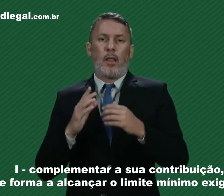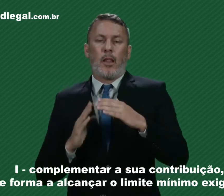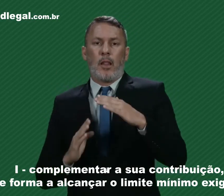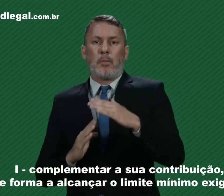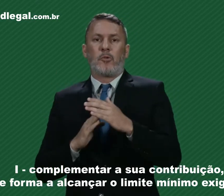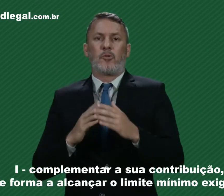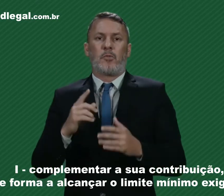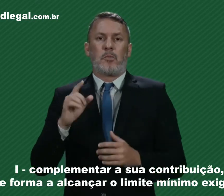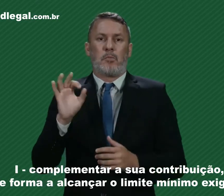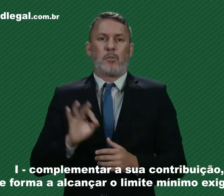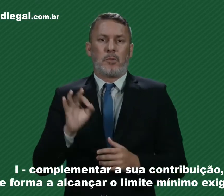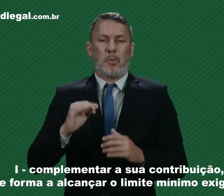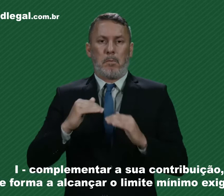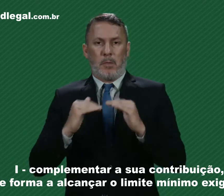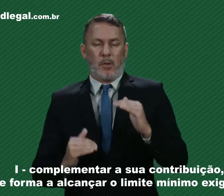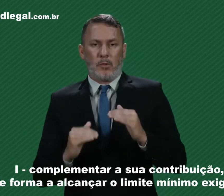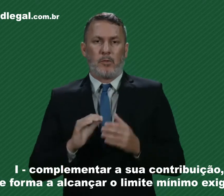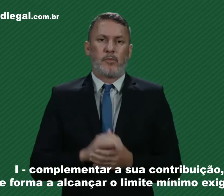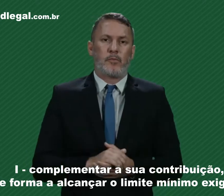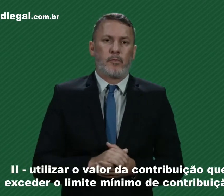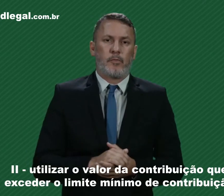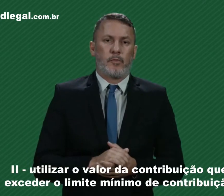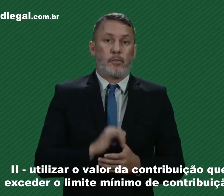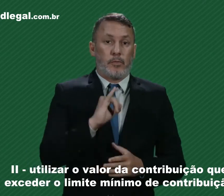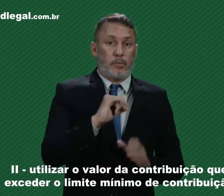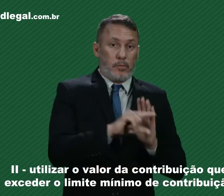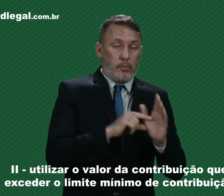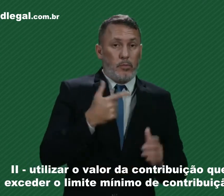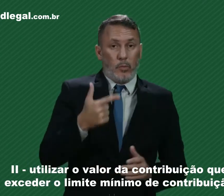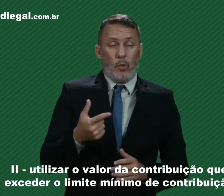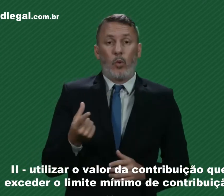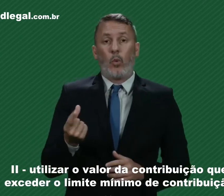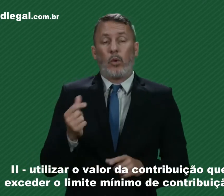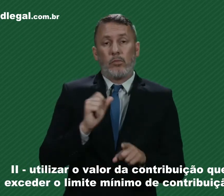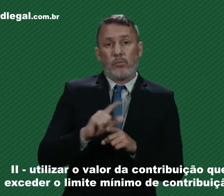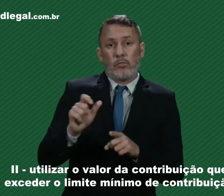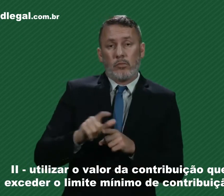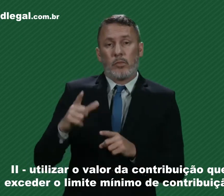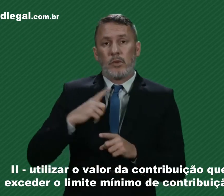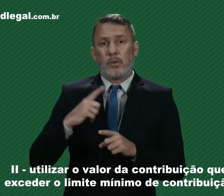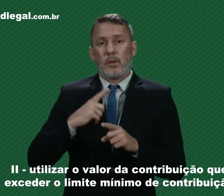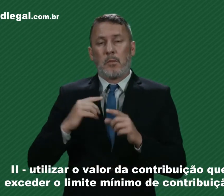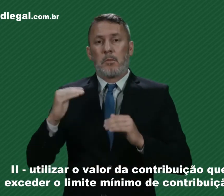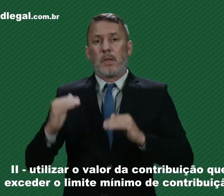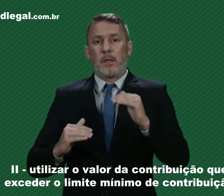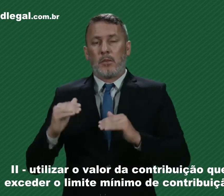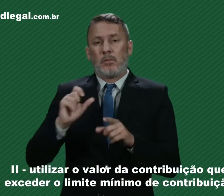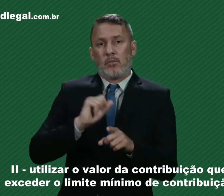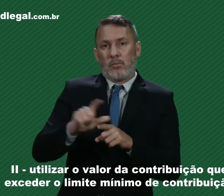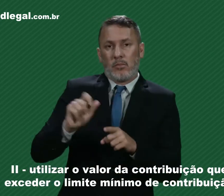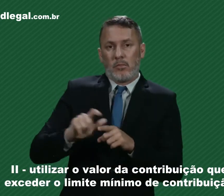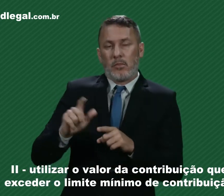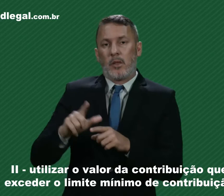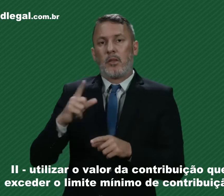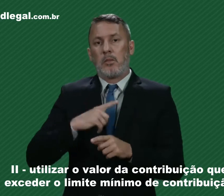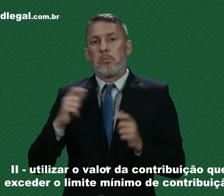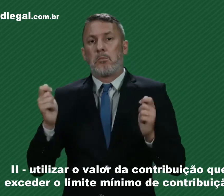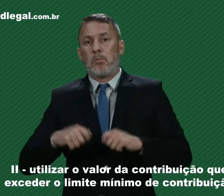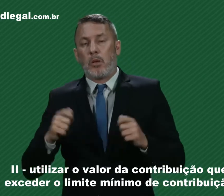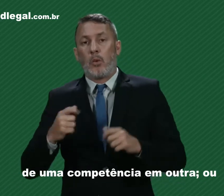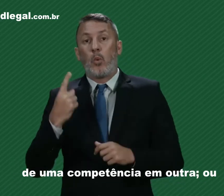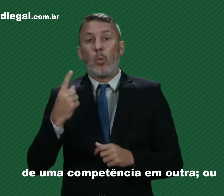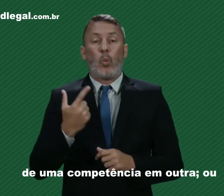a alcançar o limite mínimo exigido. Inciso 2. Utilizar o valor da contribuição que exceder o limite mínimo